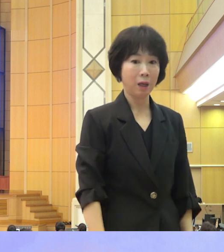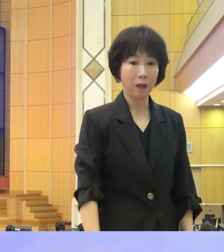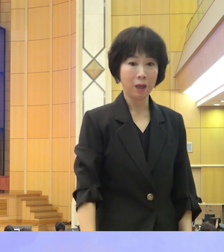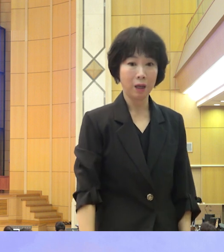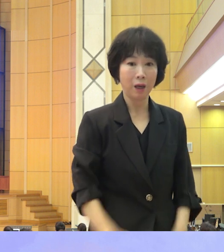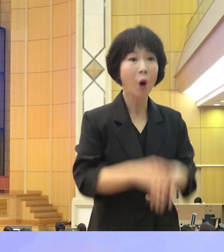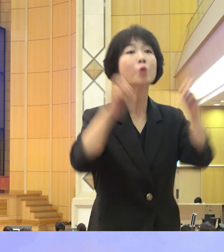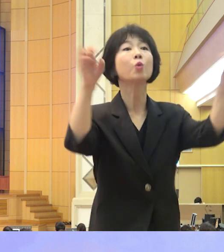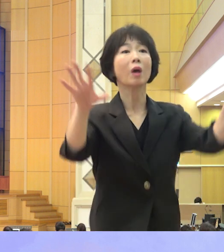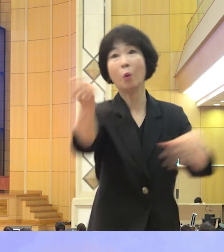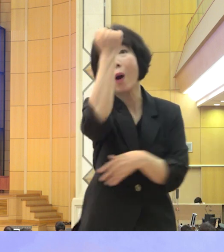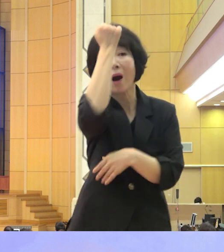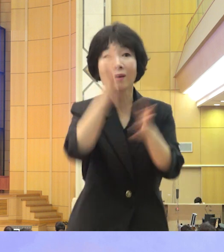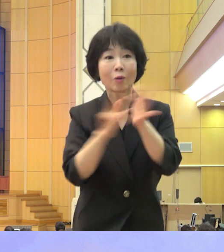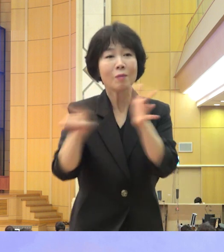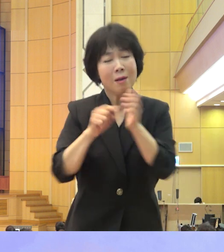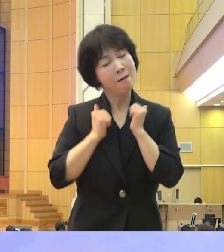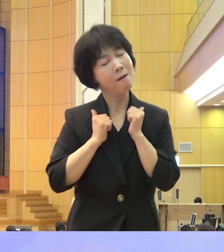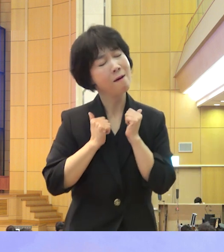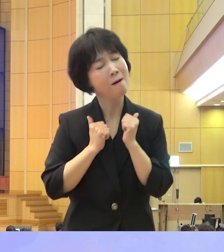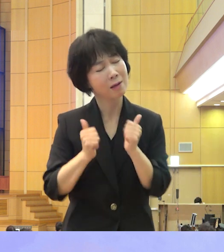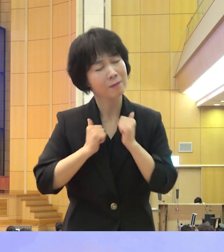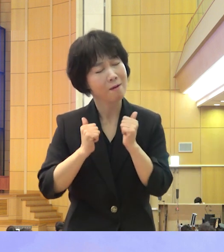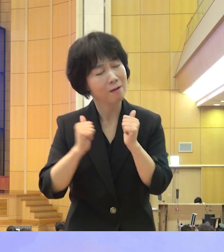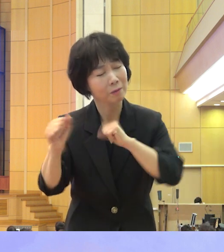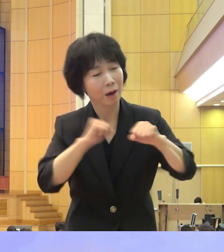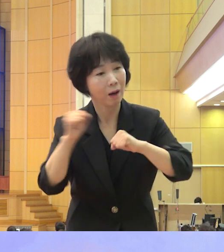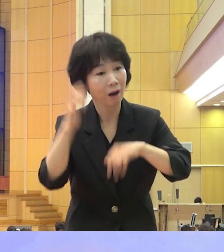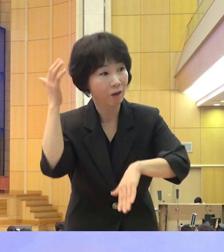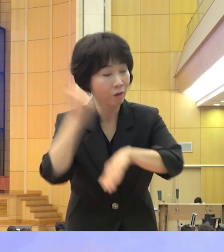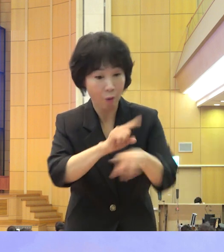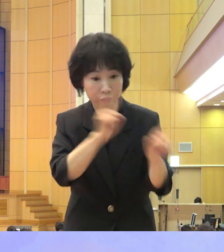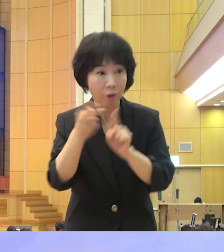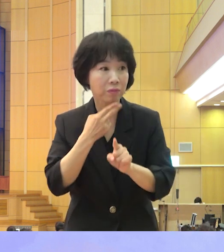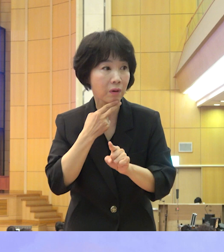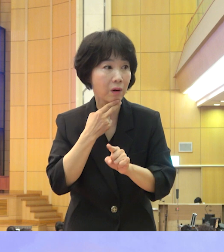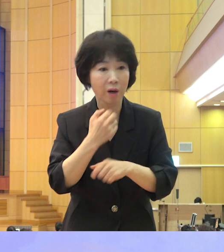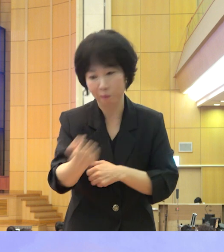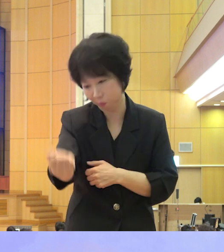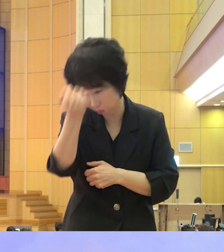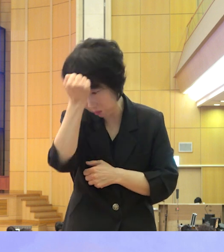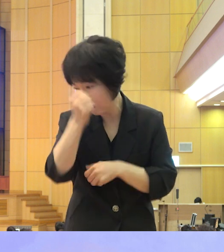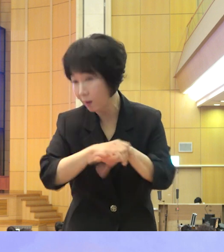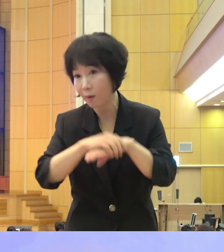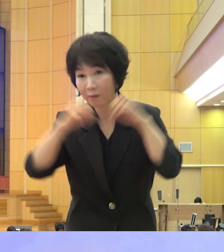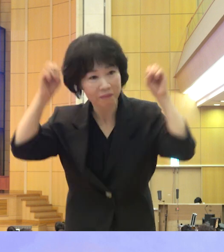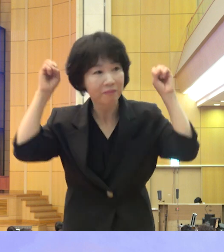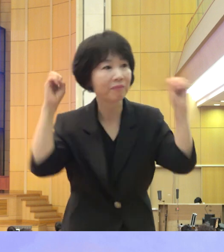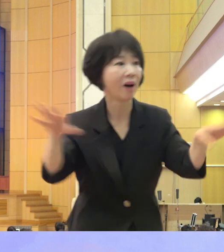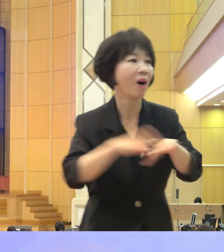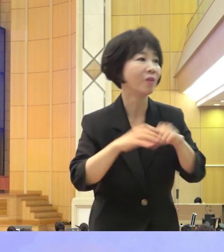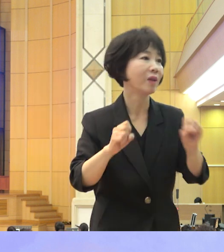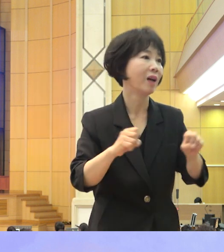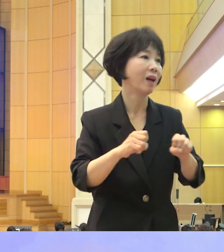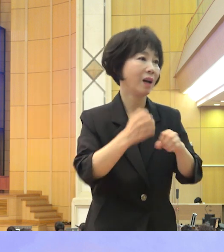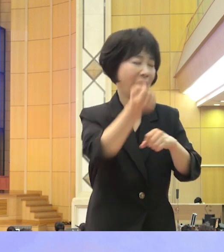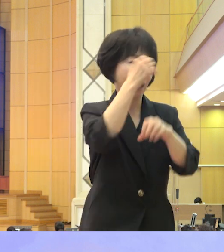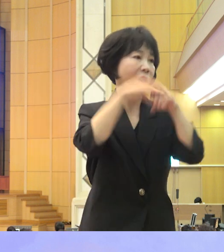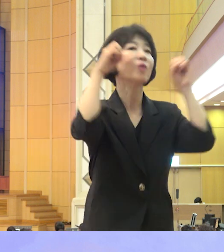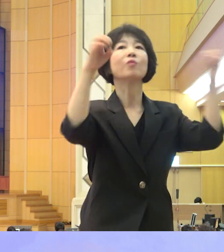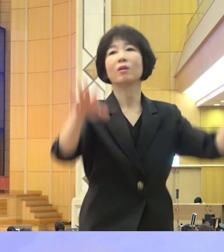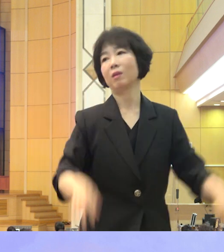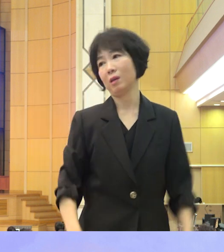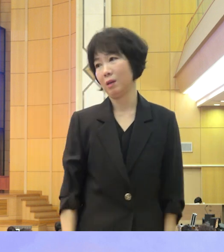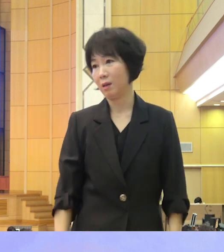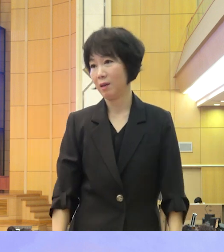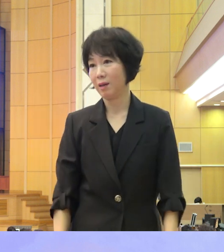하다가요 꽝 하고 똑같아요. 윷놀이 할 때 그죠? 많이 이것저것 엎고 가다가 그냥 꽝이 나와버리면 다시